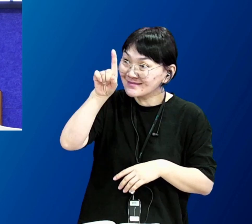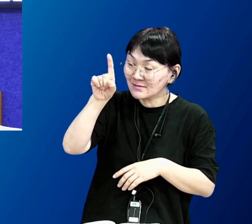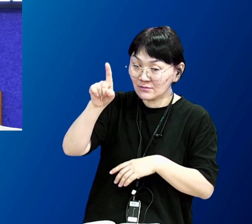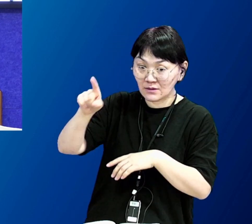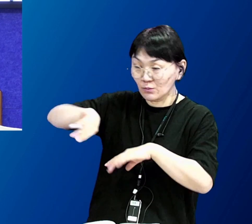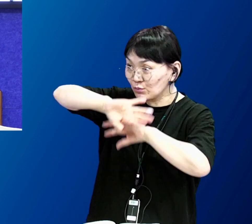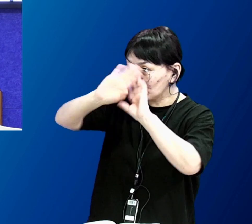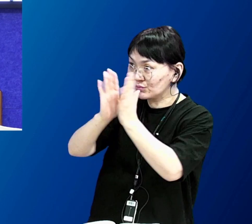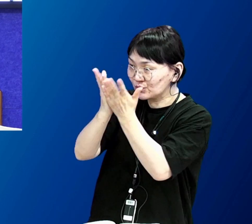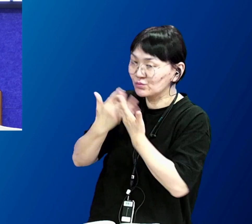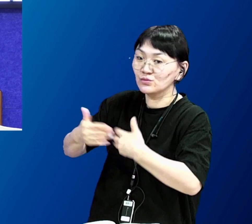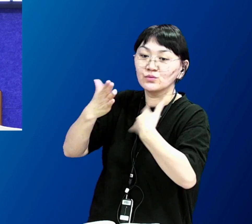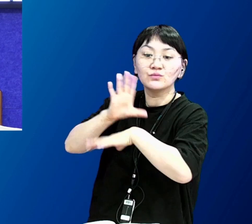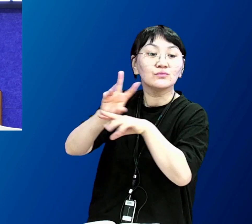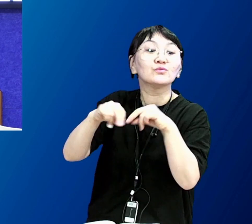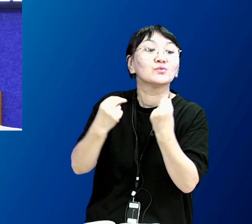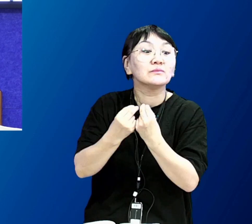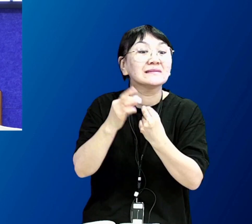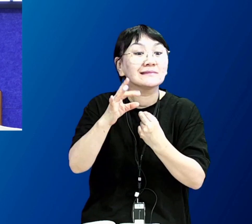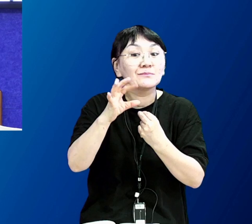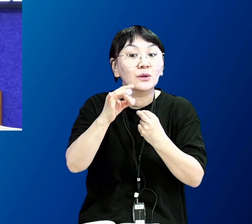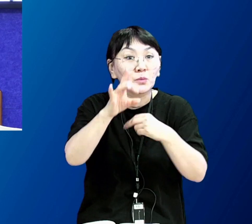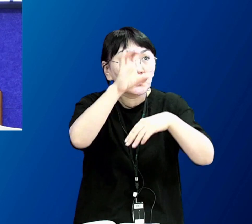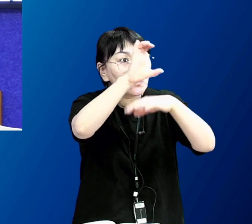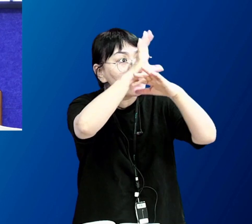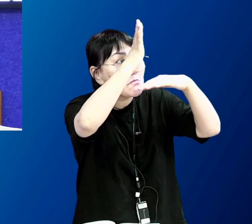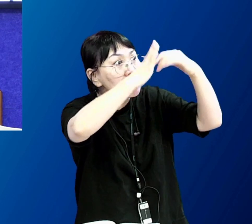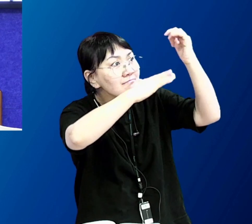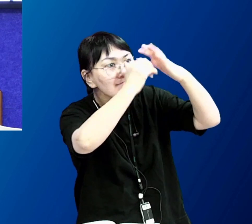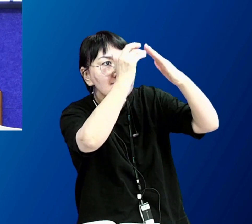чуулган нь юу бол? Энэ барилгуу